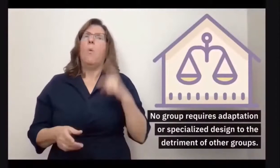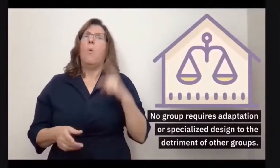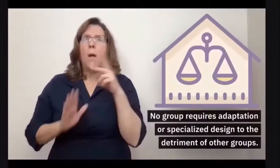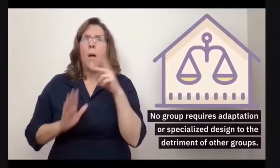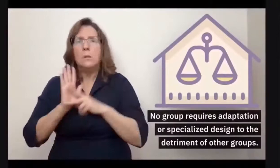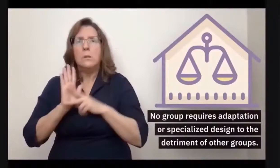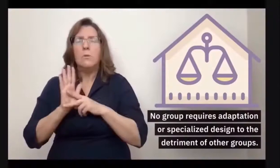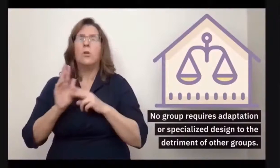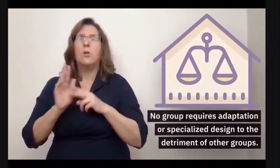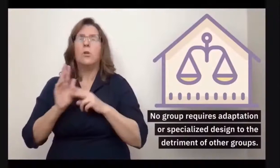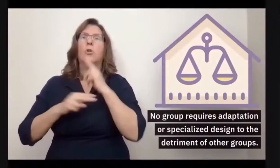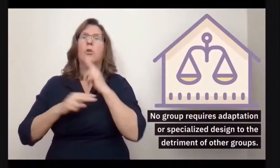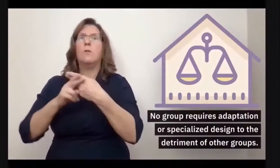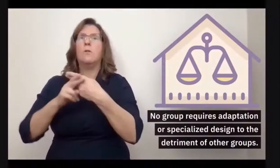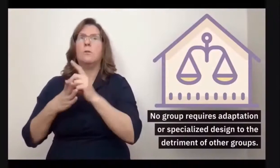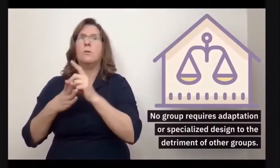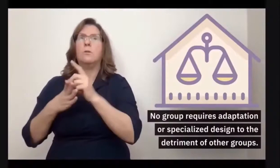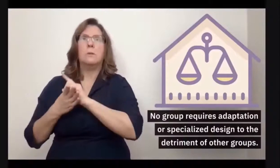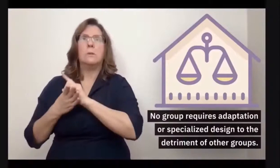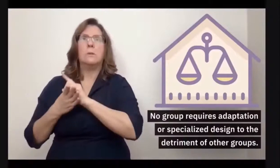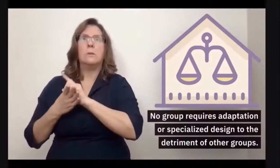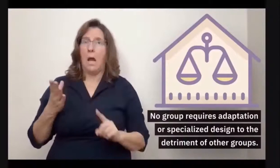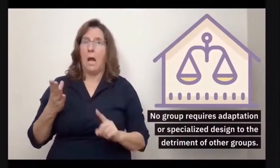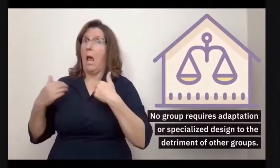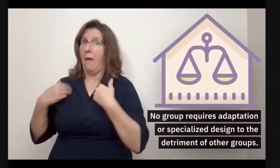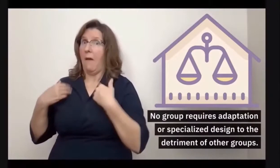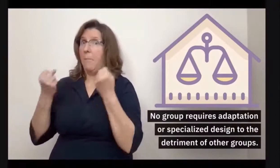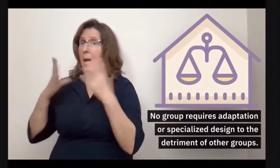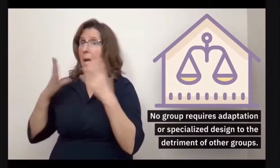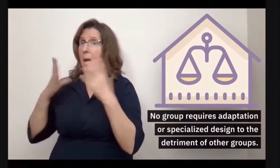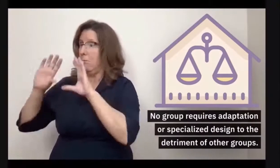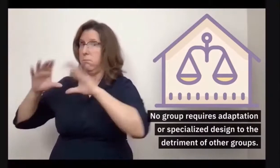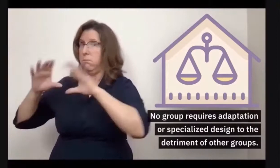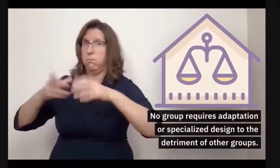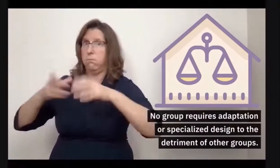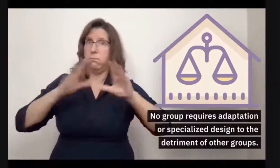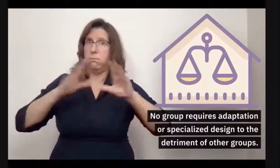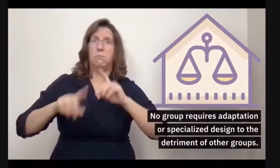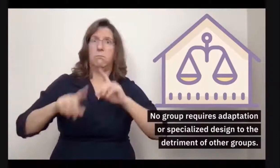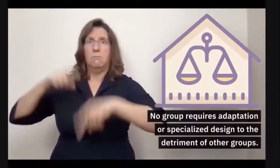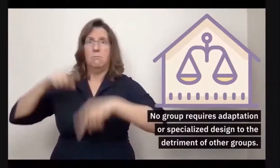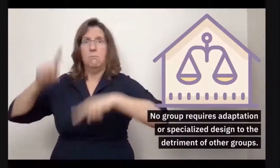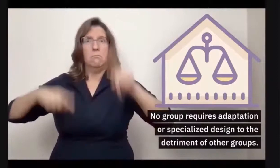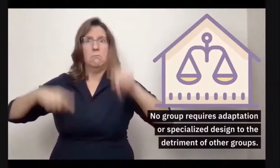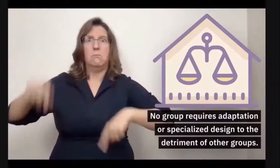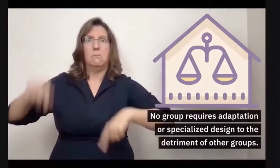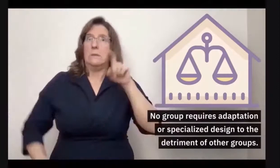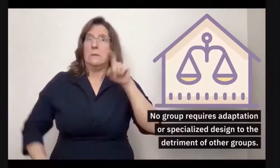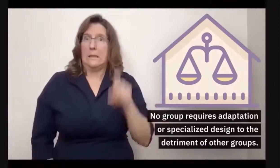Un principio primordial del diseño universal es abordar las necesidades de un número más